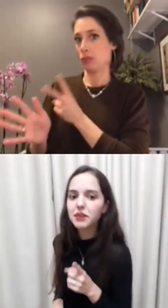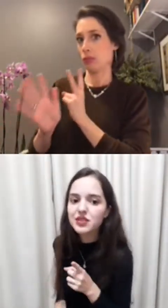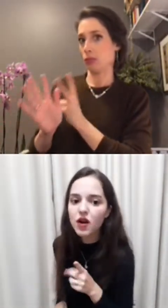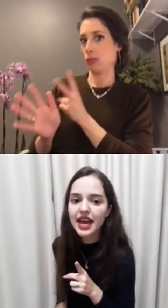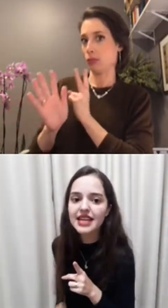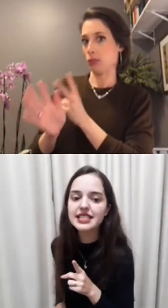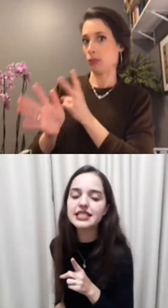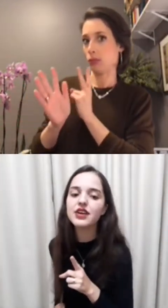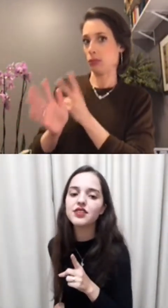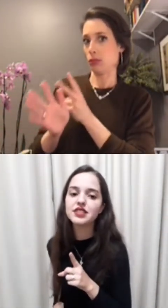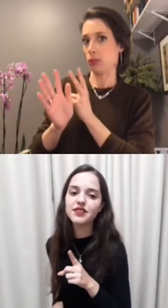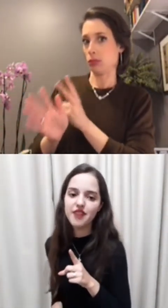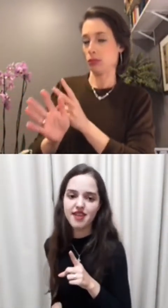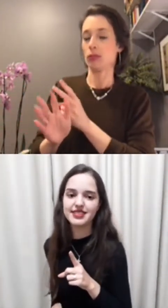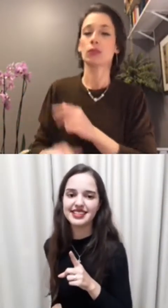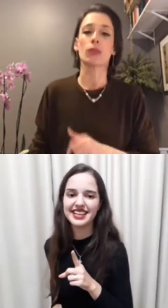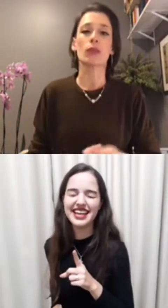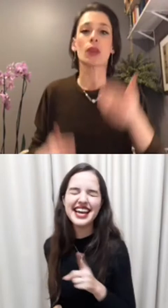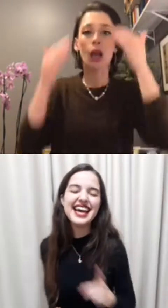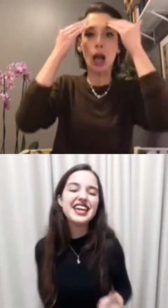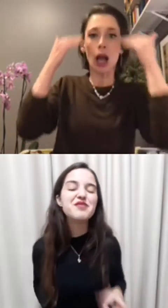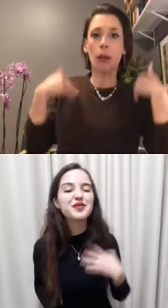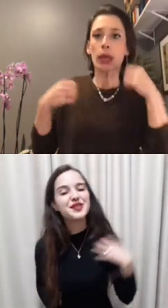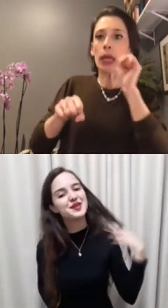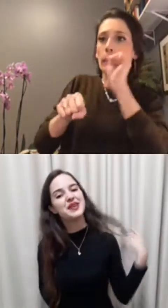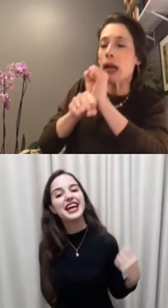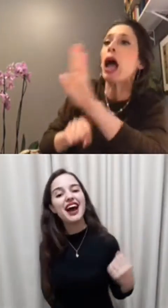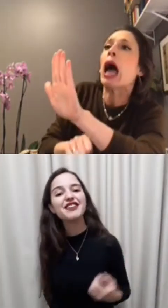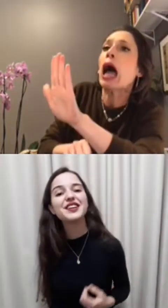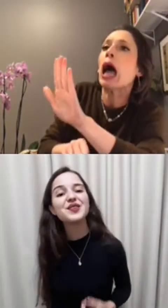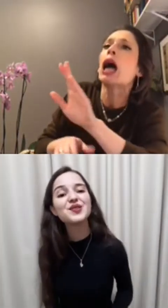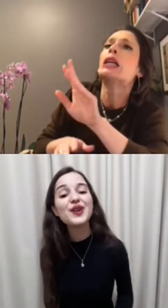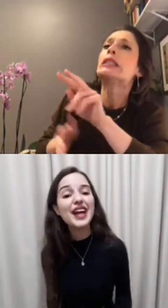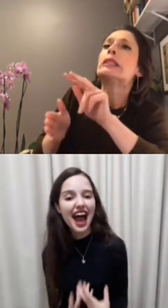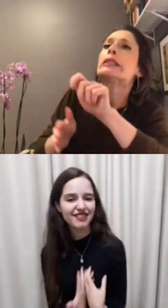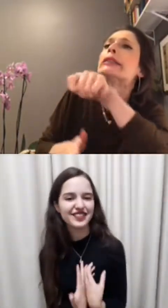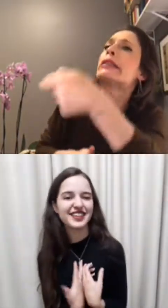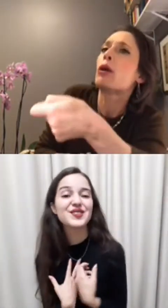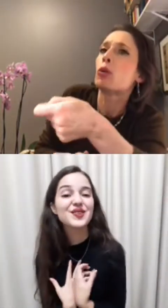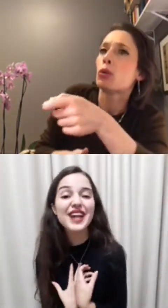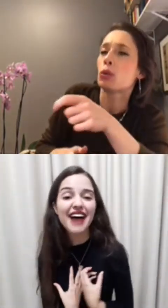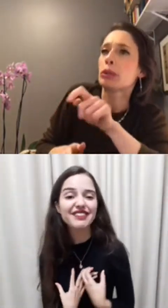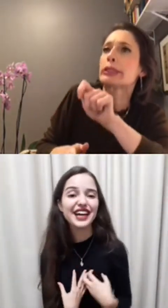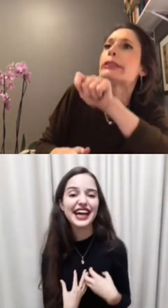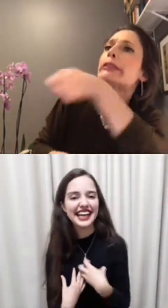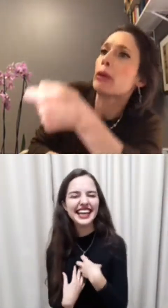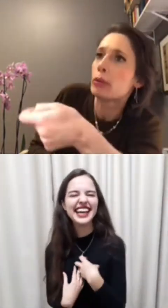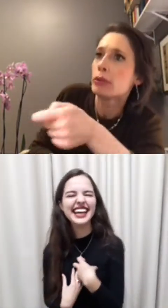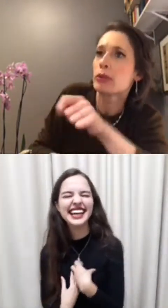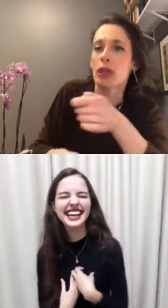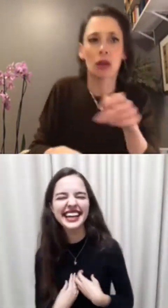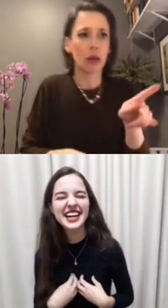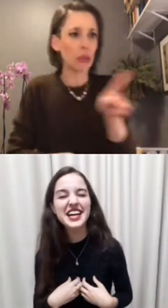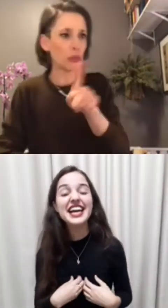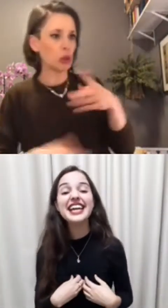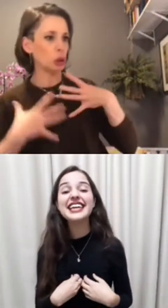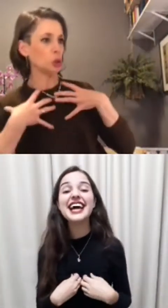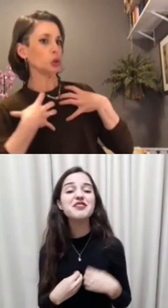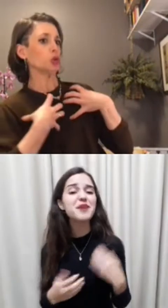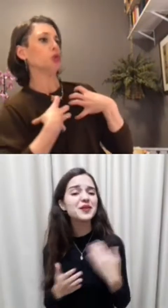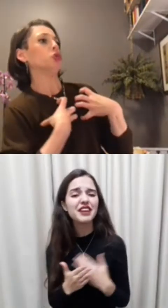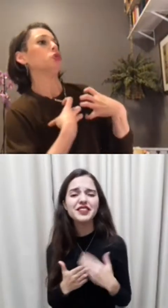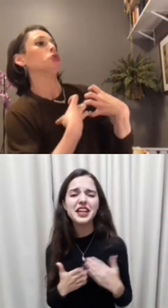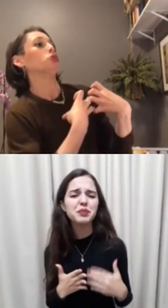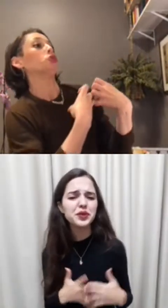não, mas qual que é esse sinal que você fez? E o professor brincava que eu sugava ele. E aí